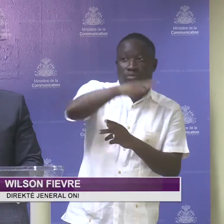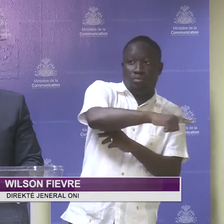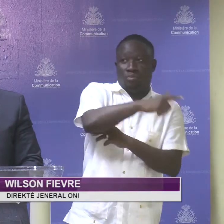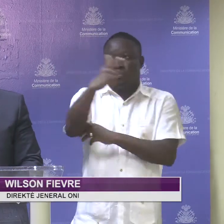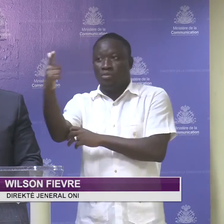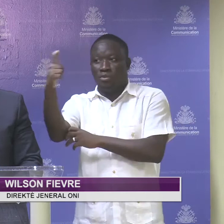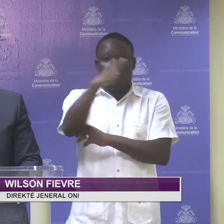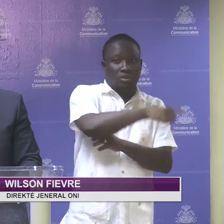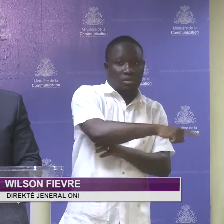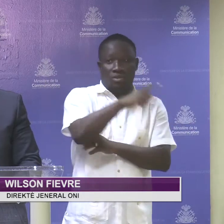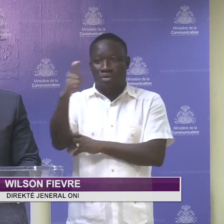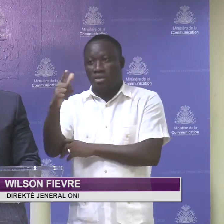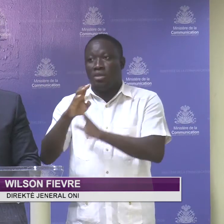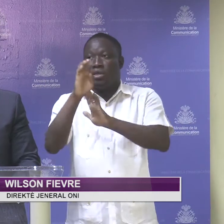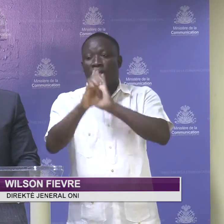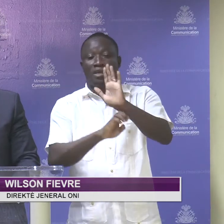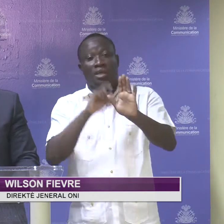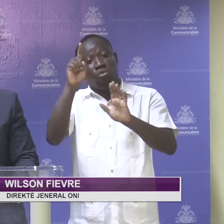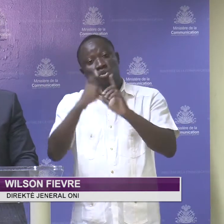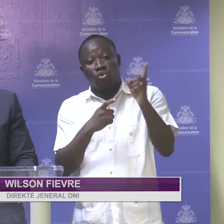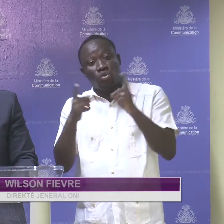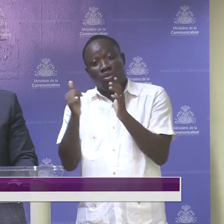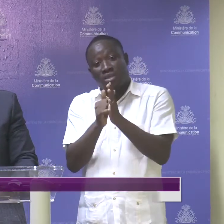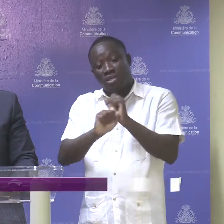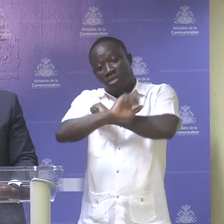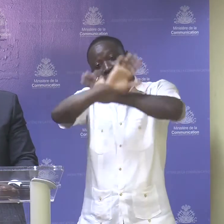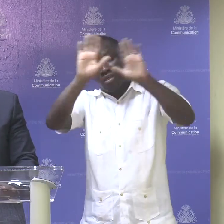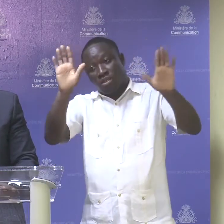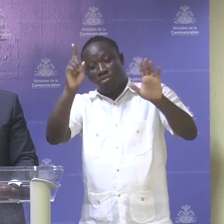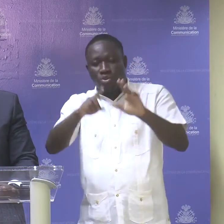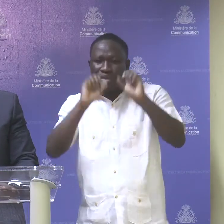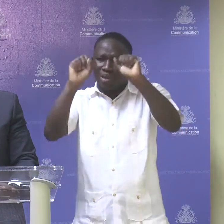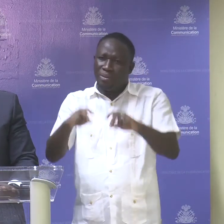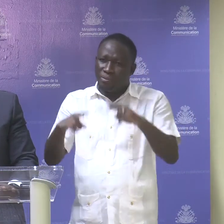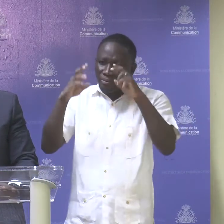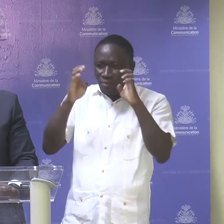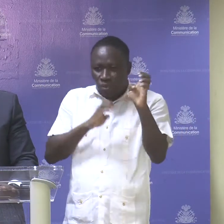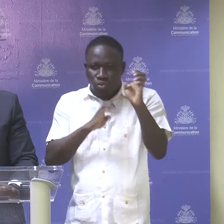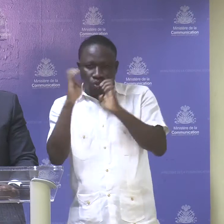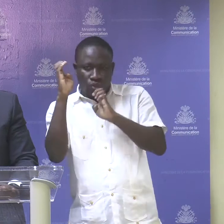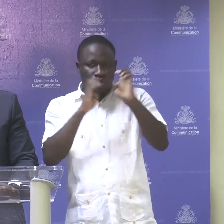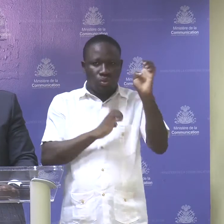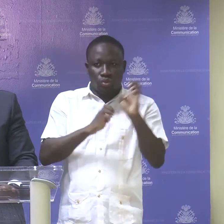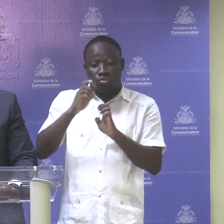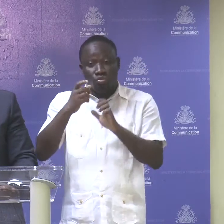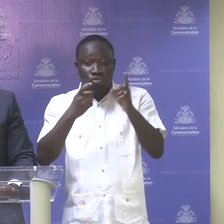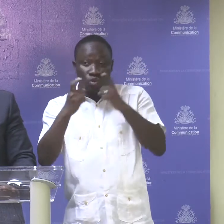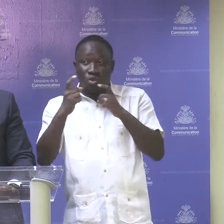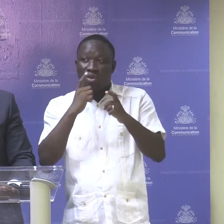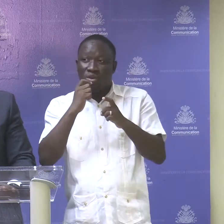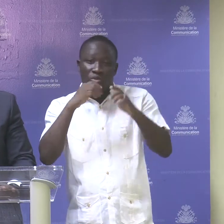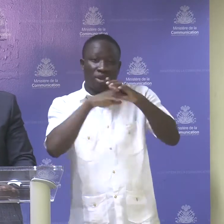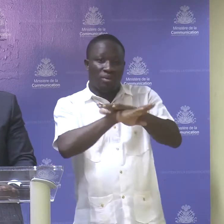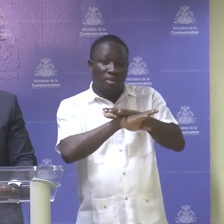un contrôle de ça. Pour qu'on contrôle de ça, il faut nous avoir un système de vérification pour nous connaître qui est capable d'entrer, qui est capable de sortir. À l'aide